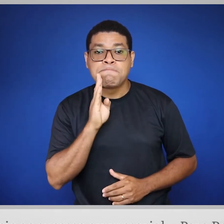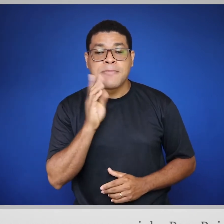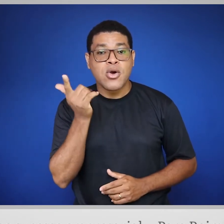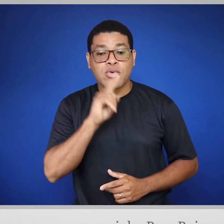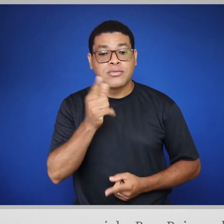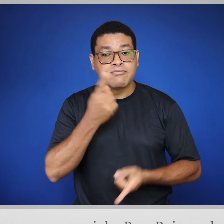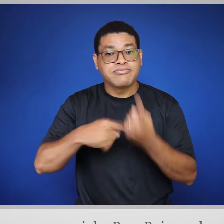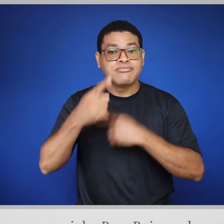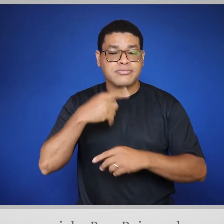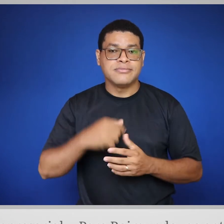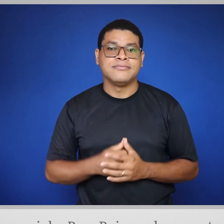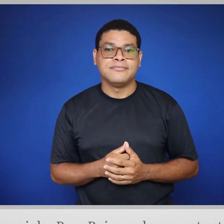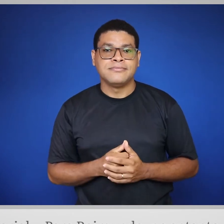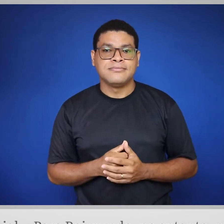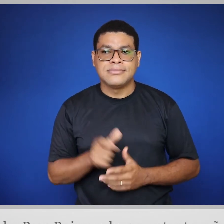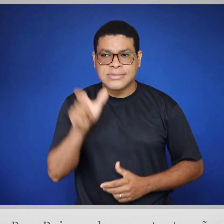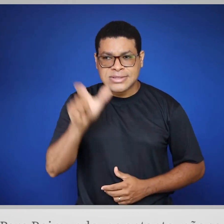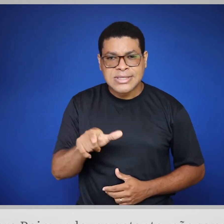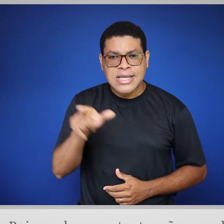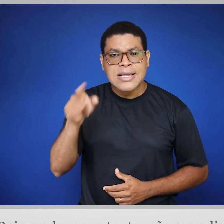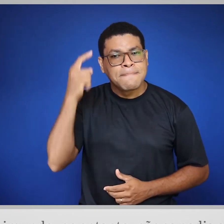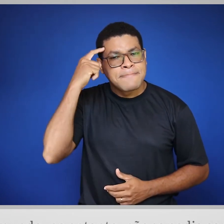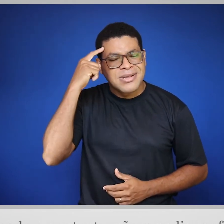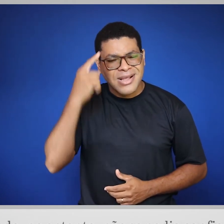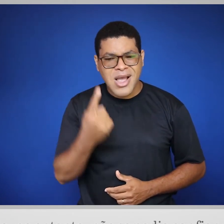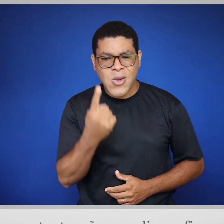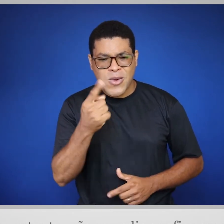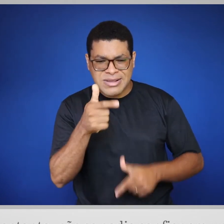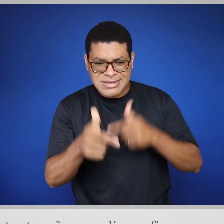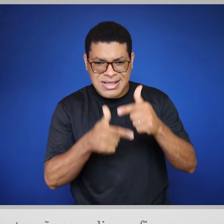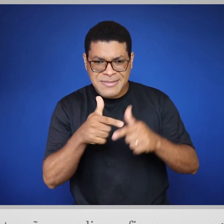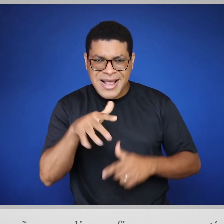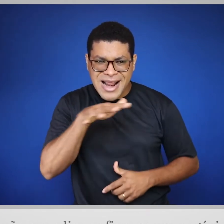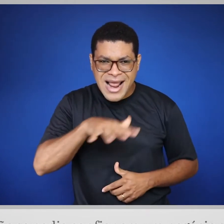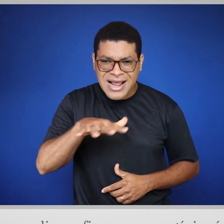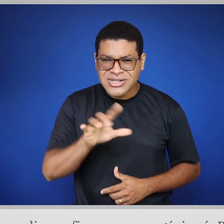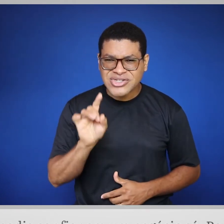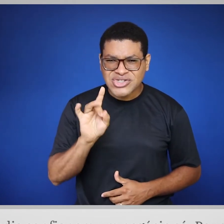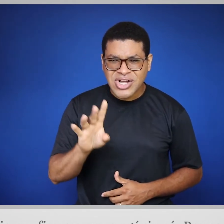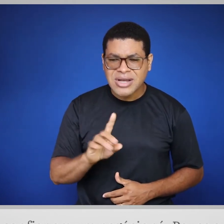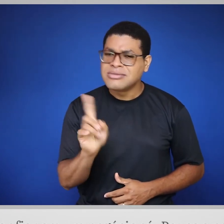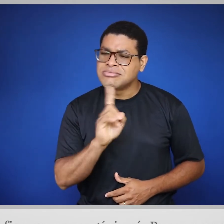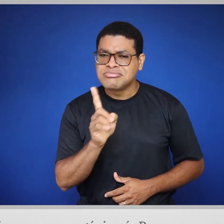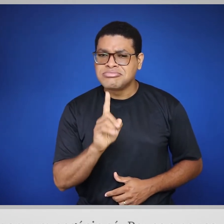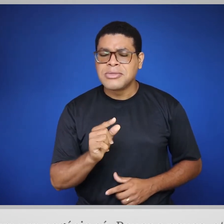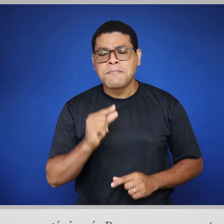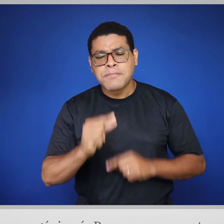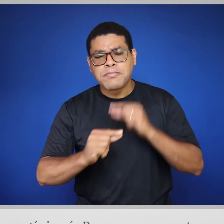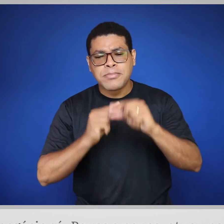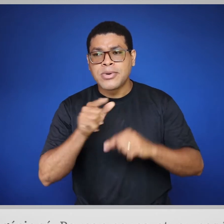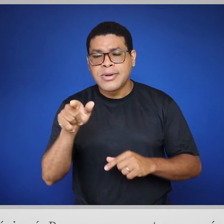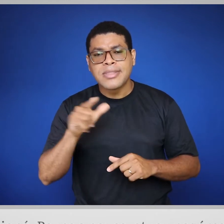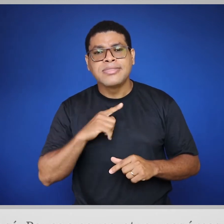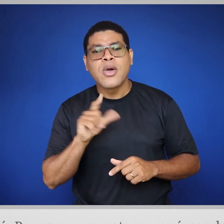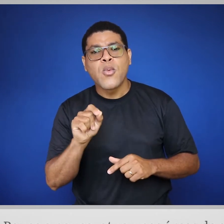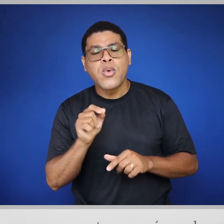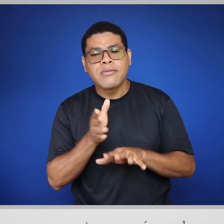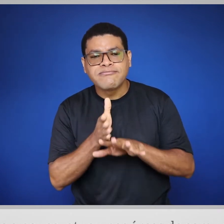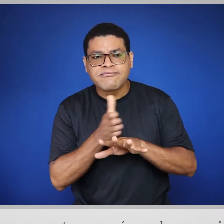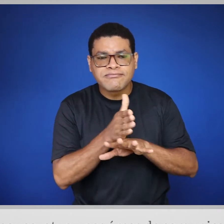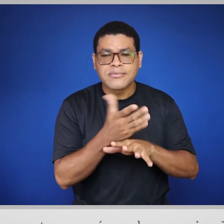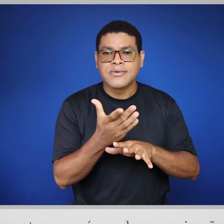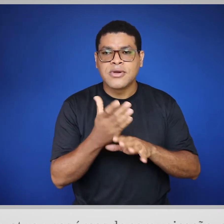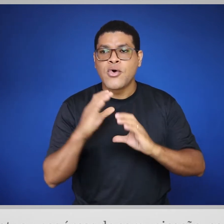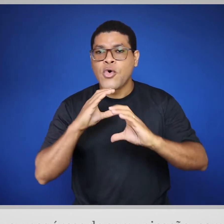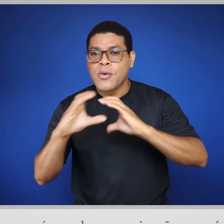sucesso empresarial. Para Raimundo, no entanto, não se podia confiar em um negócio só. Pouco a pouco,